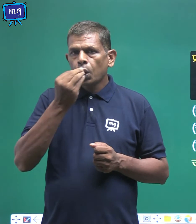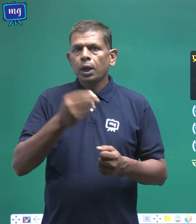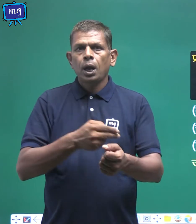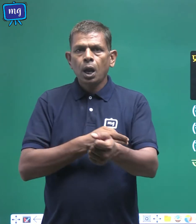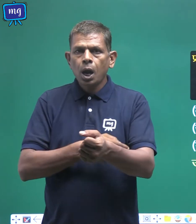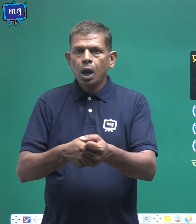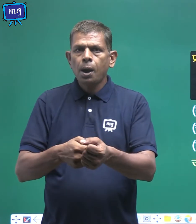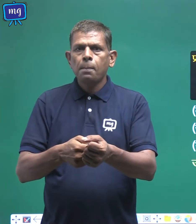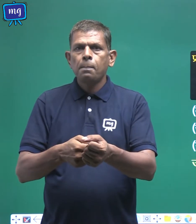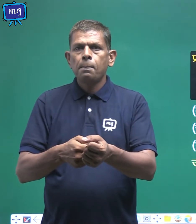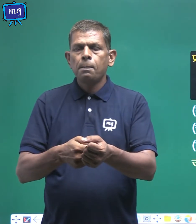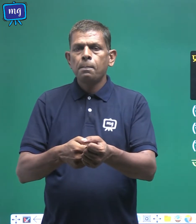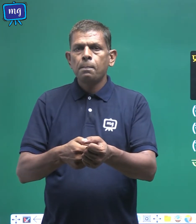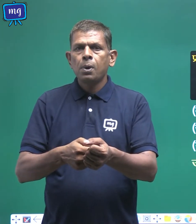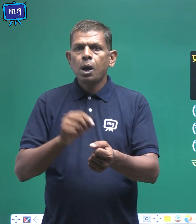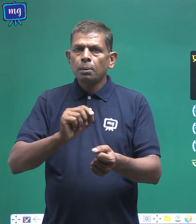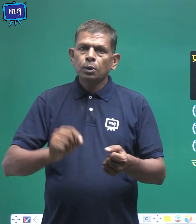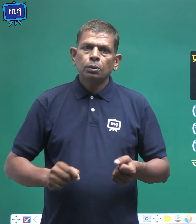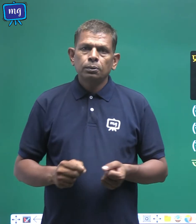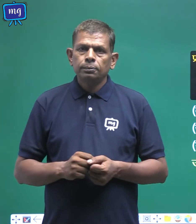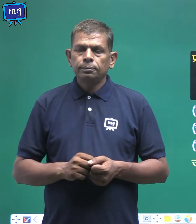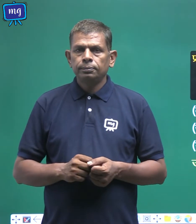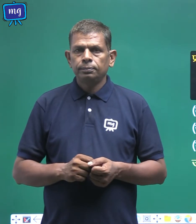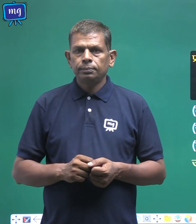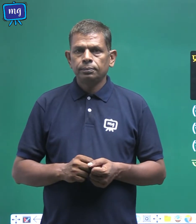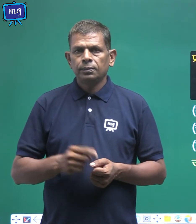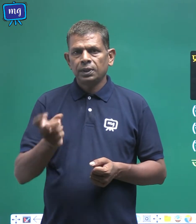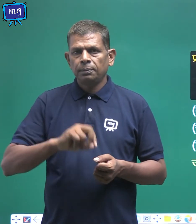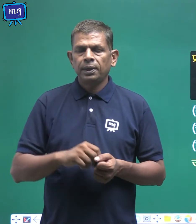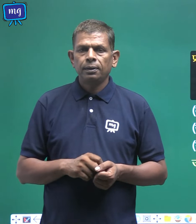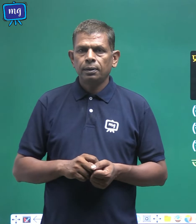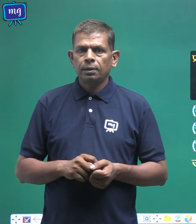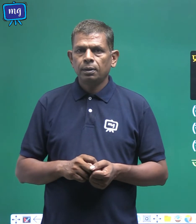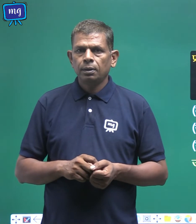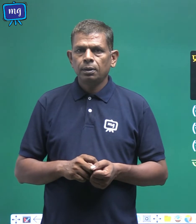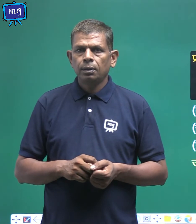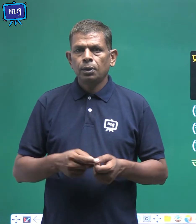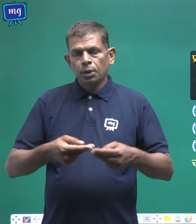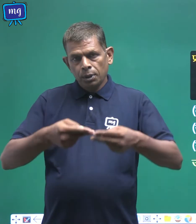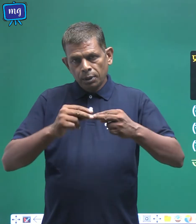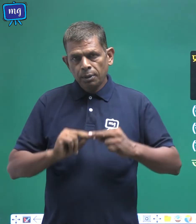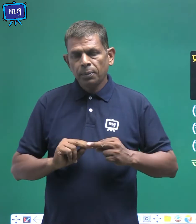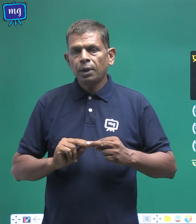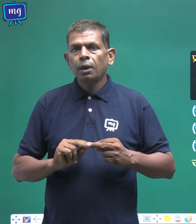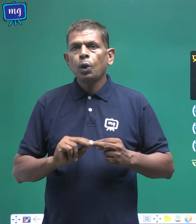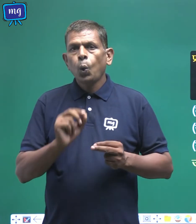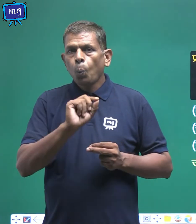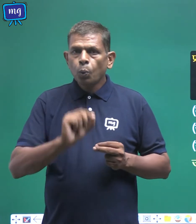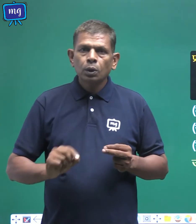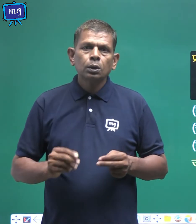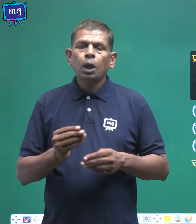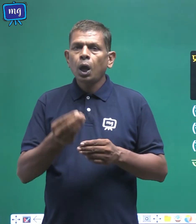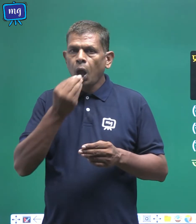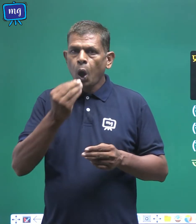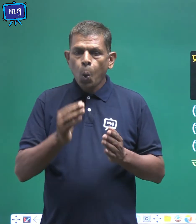के नाम लिखो जिनमें निम्न पोषक